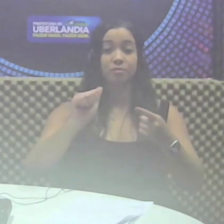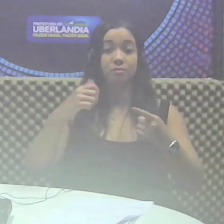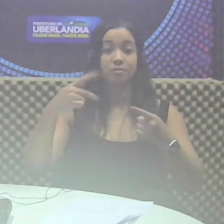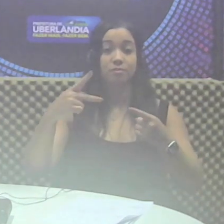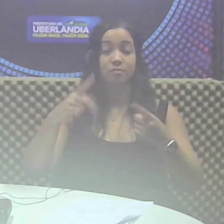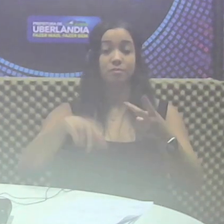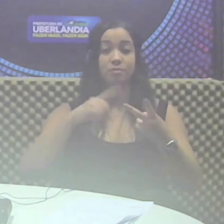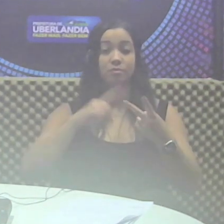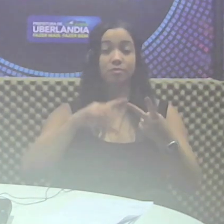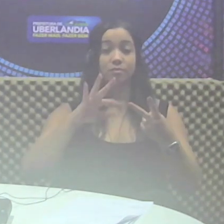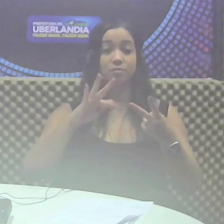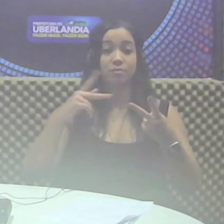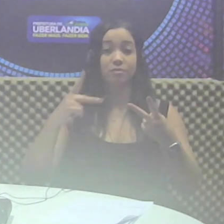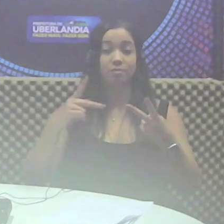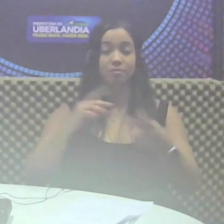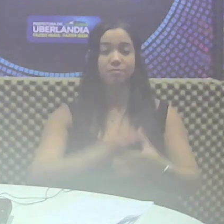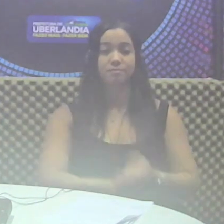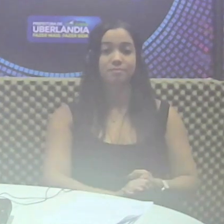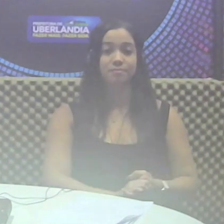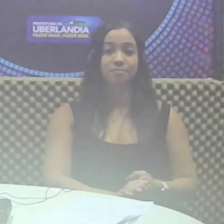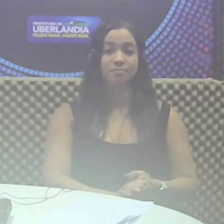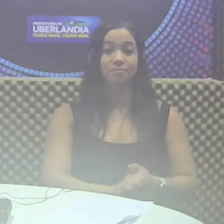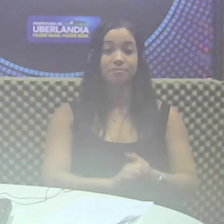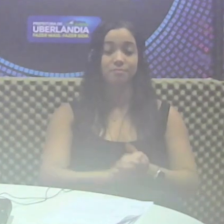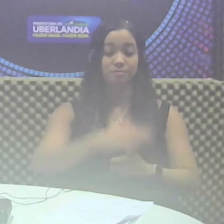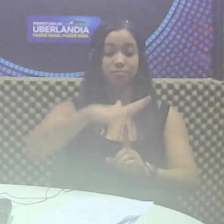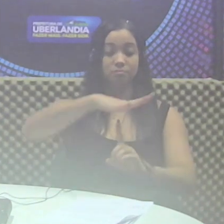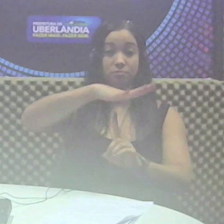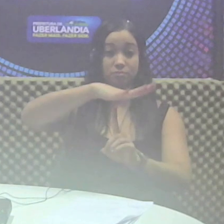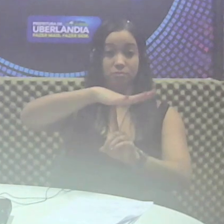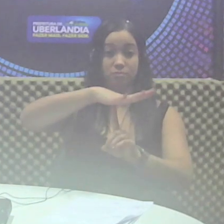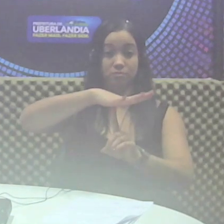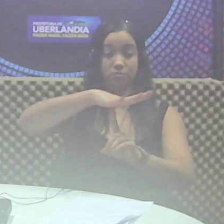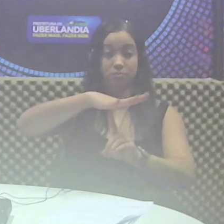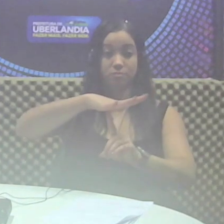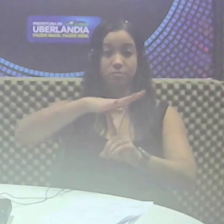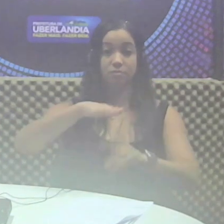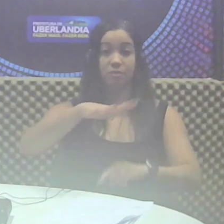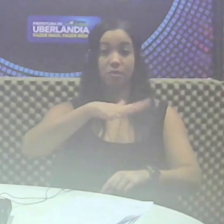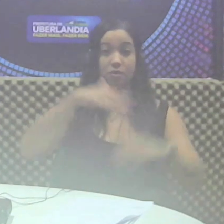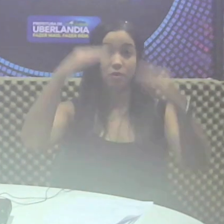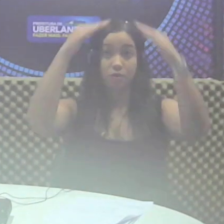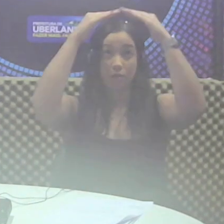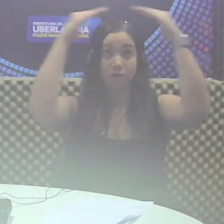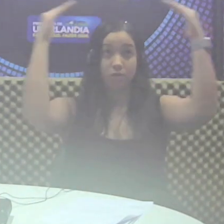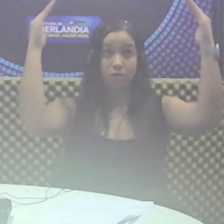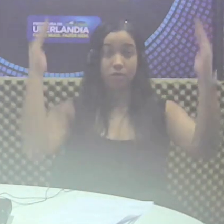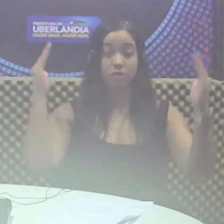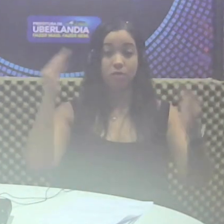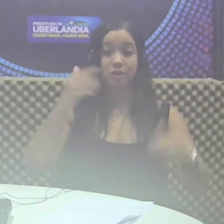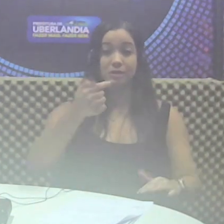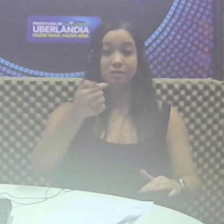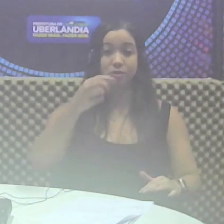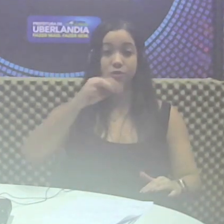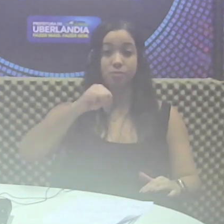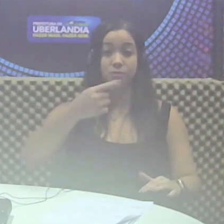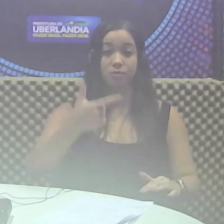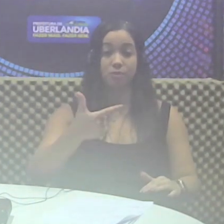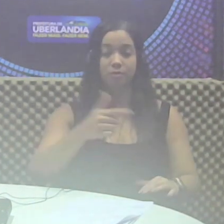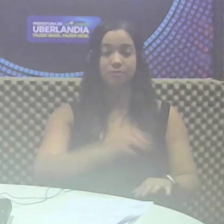e Floriano Peixoto. Os abrigos instalados na praça têm área coberta de pouco mais de 7 metros